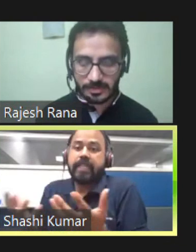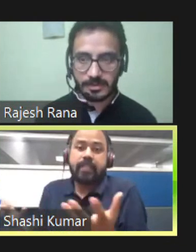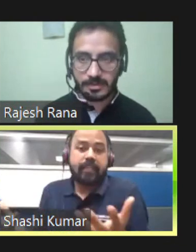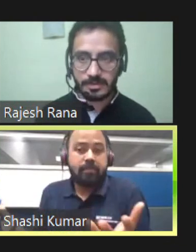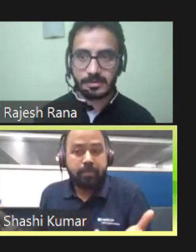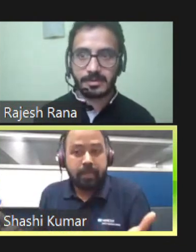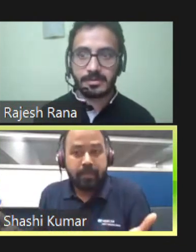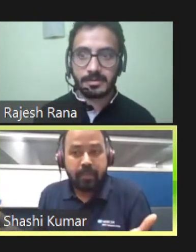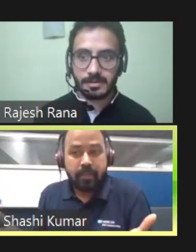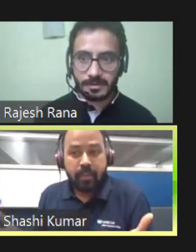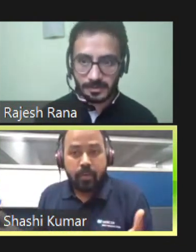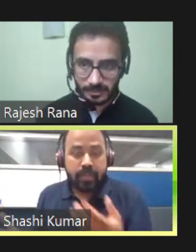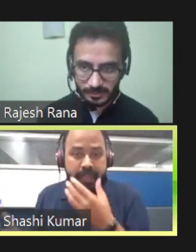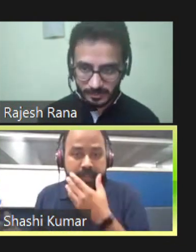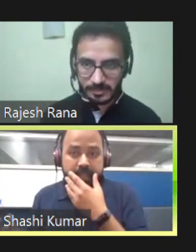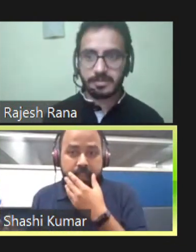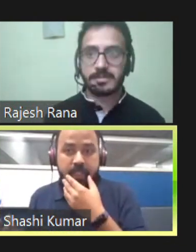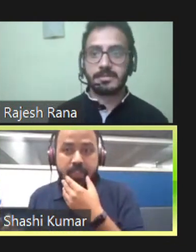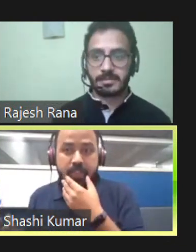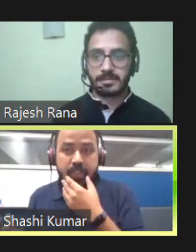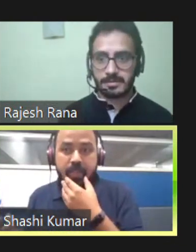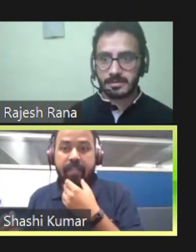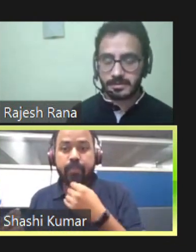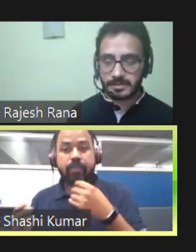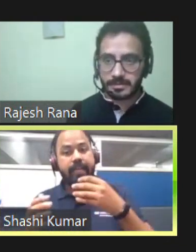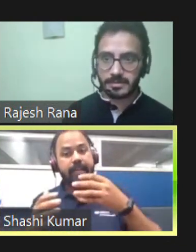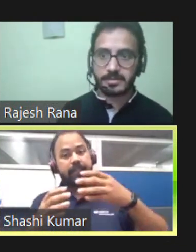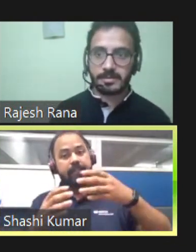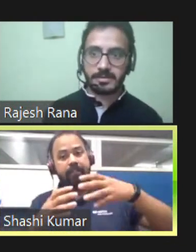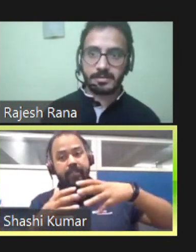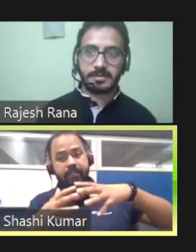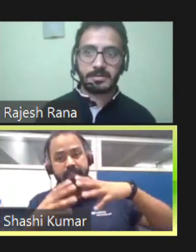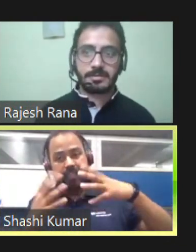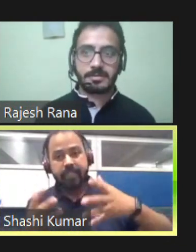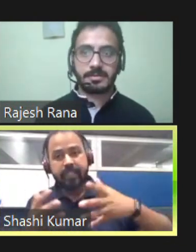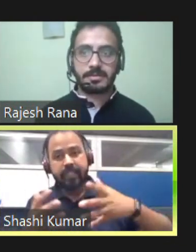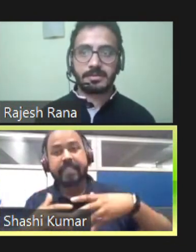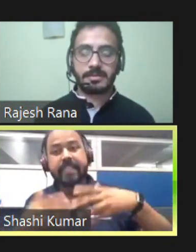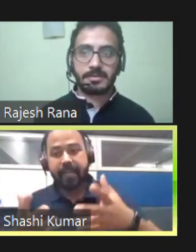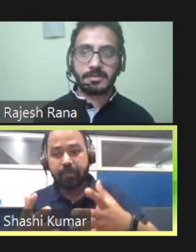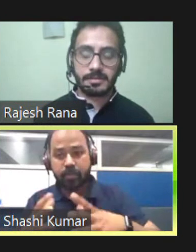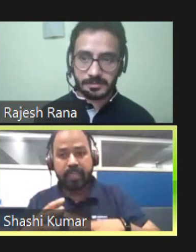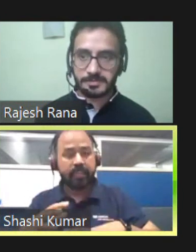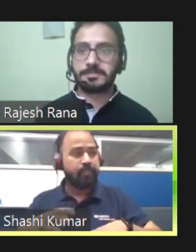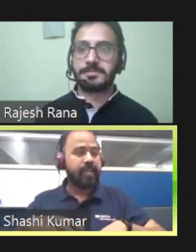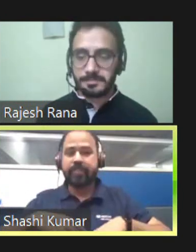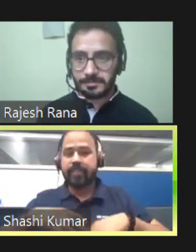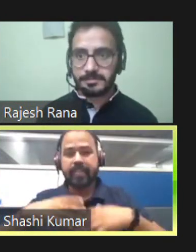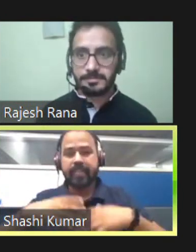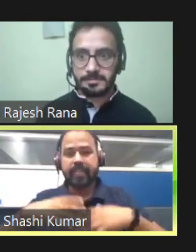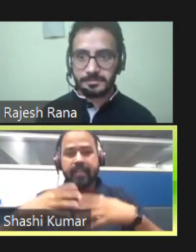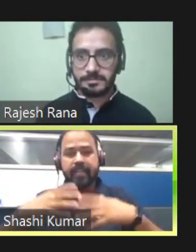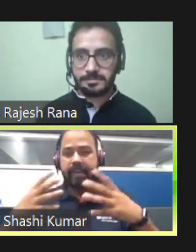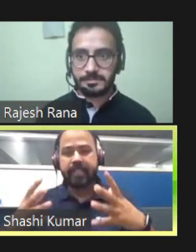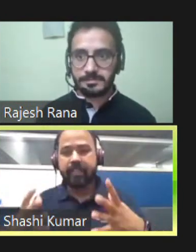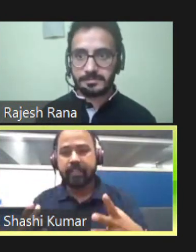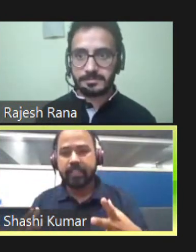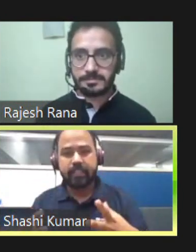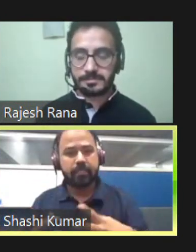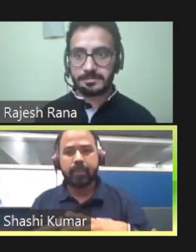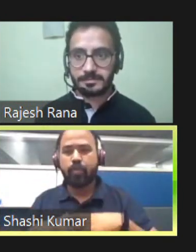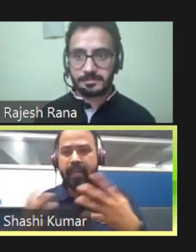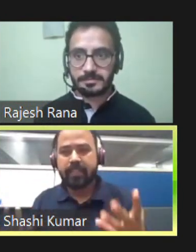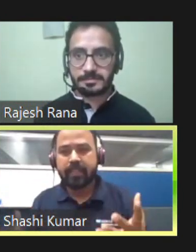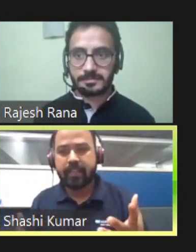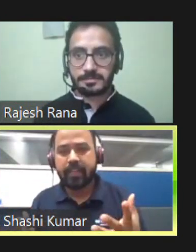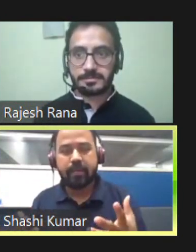our specially able people who are hearing and speech impaired. So they have just given this sign name so that whenever they are having conversation, जब भी